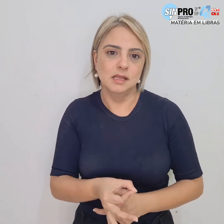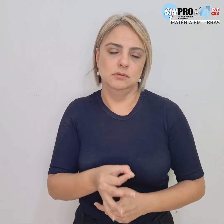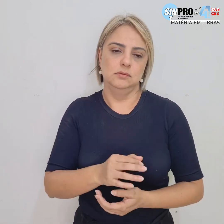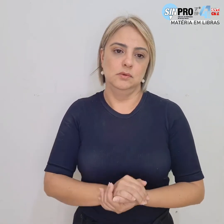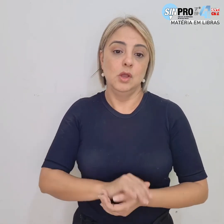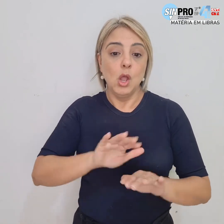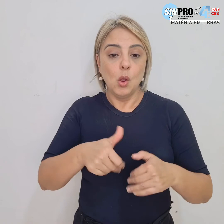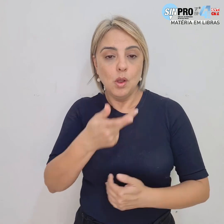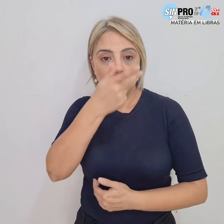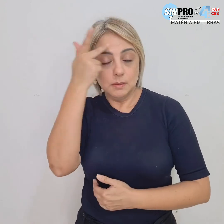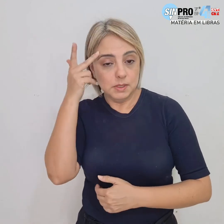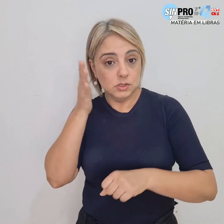Quando a pessoa acessa um direito,